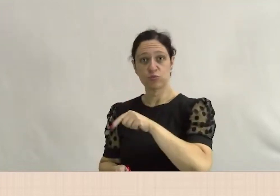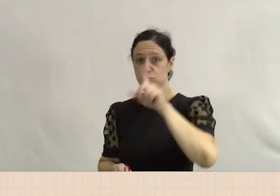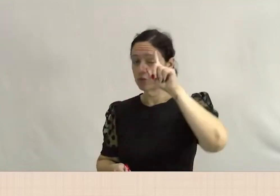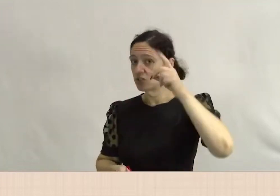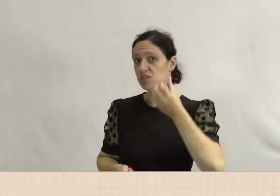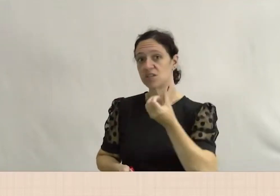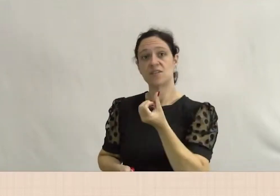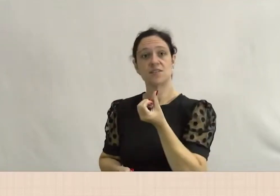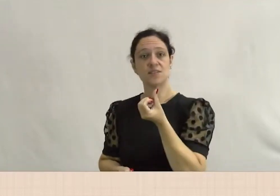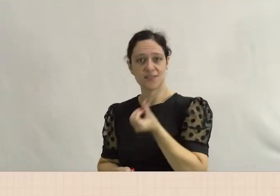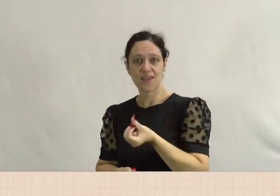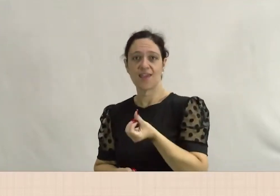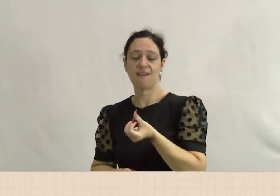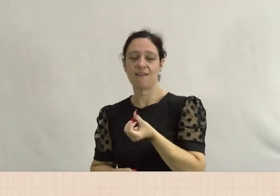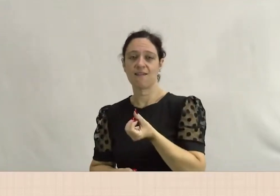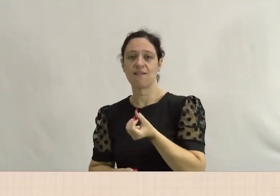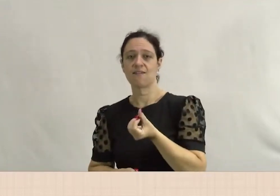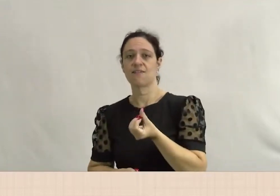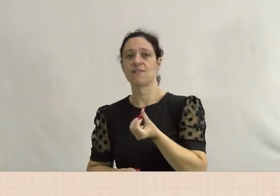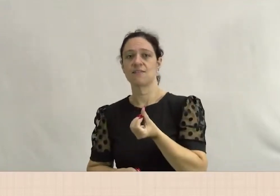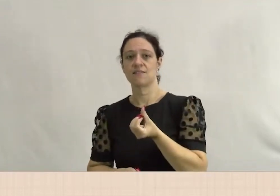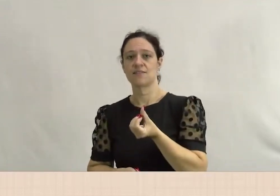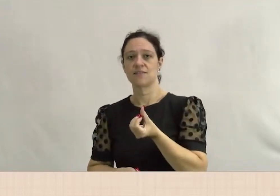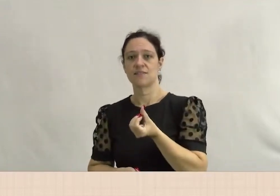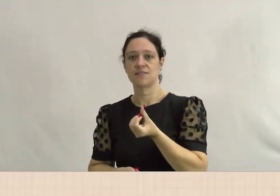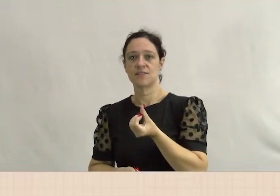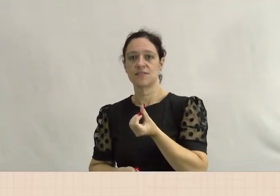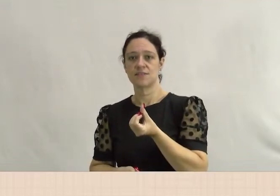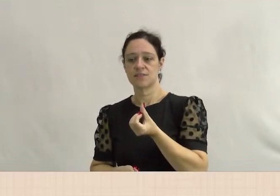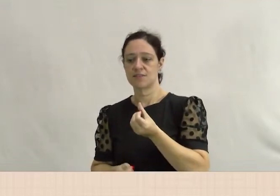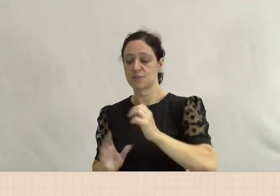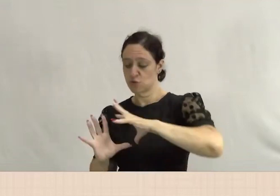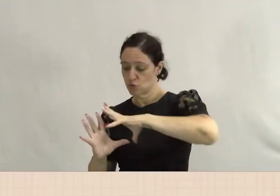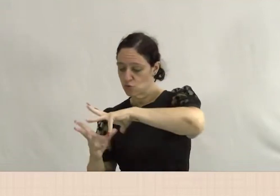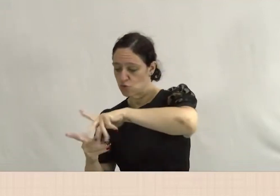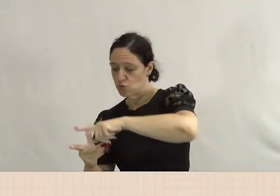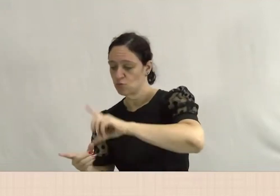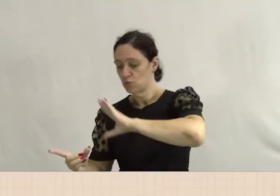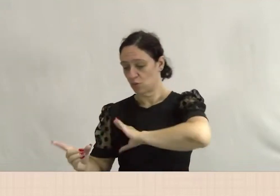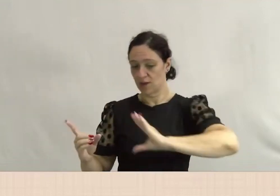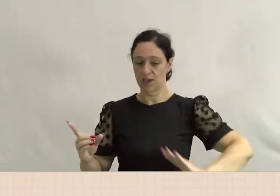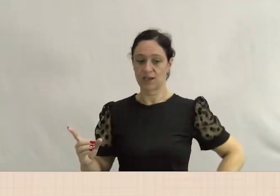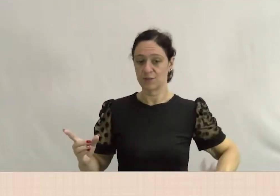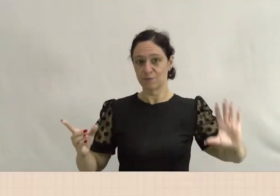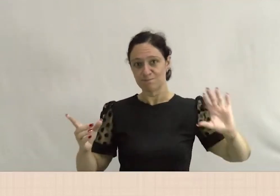dias estava conectada com Deus.